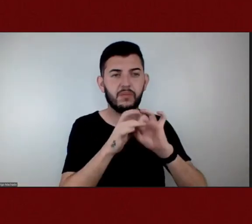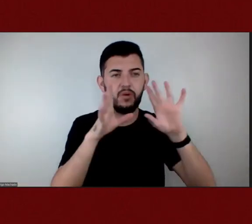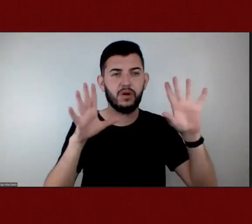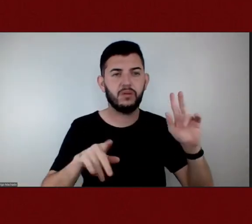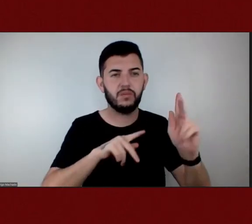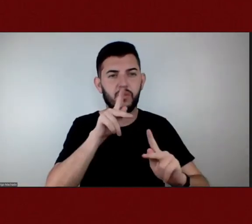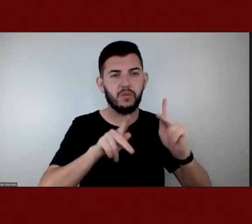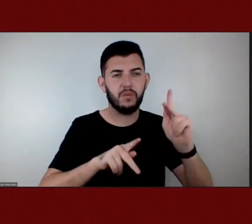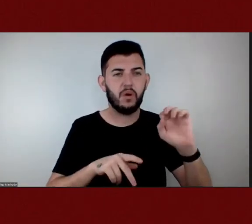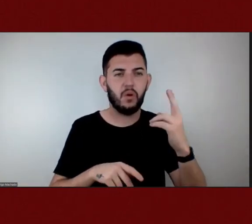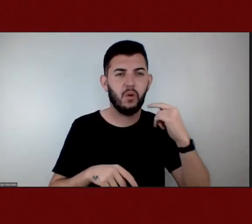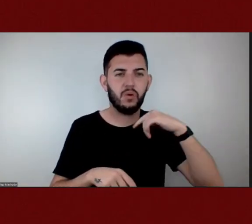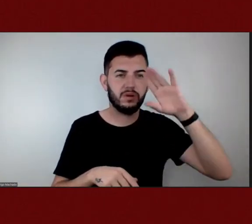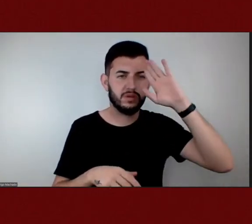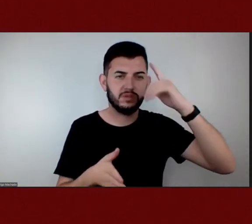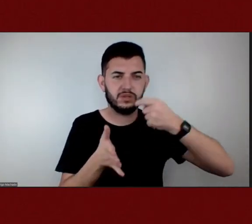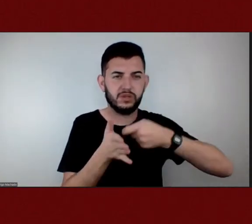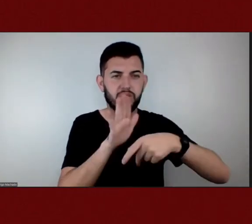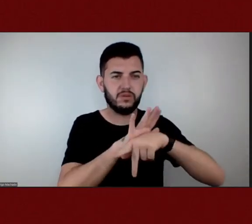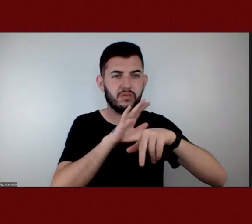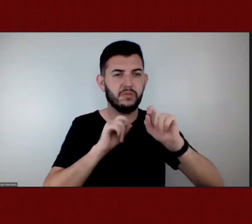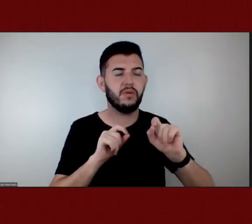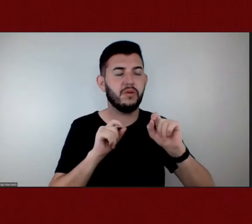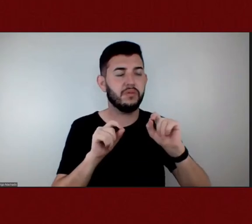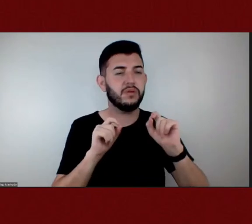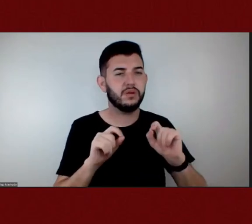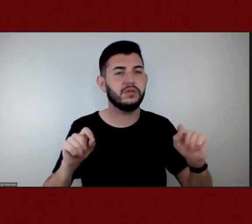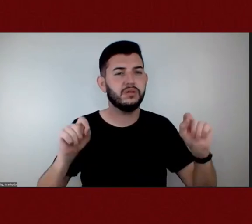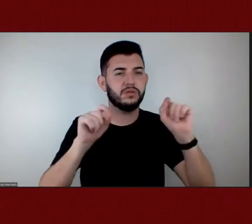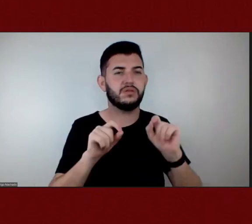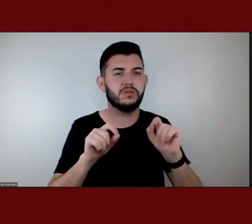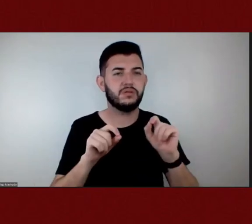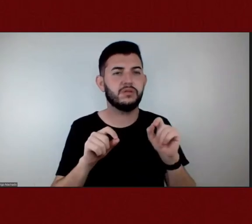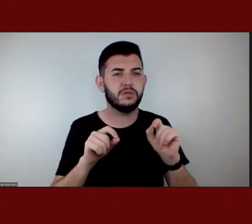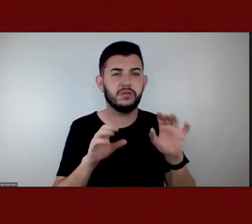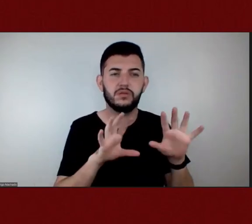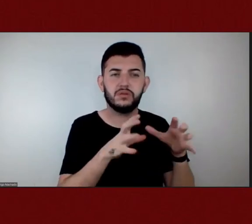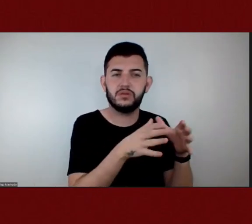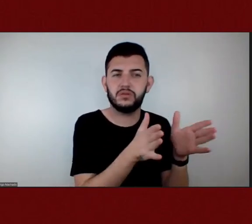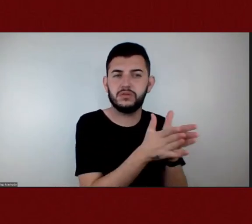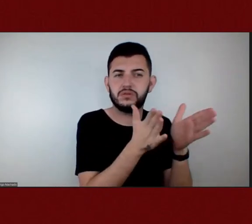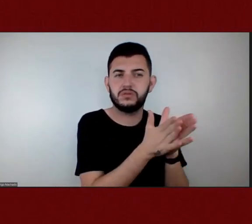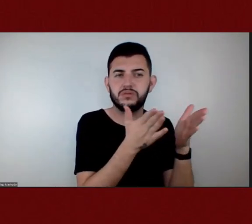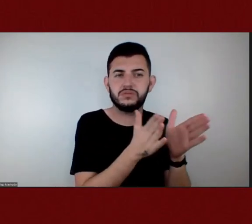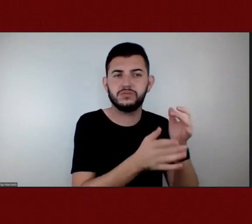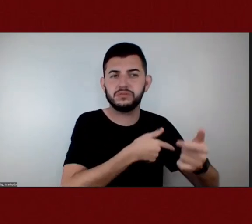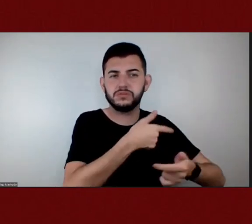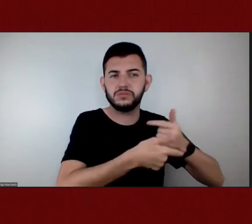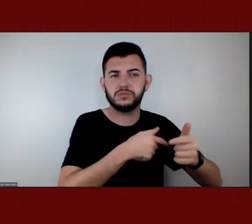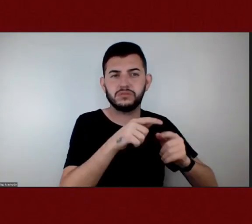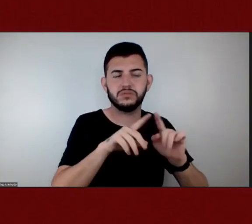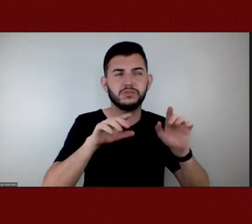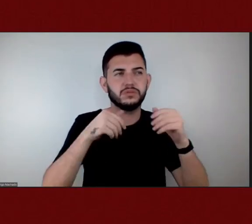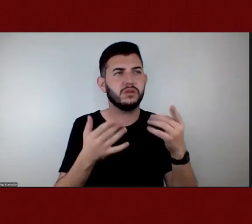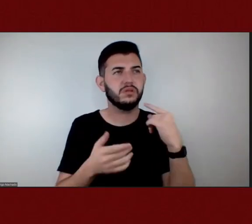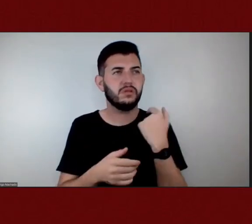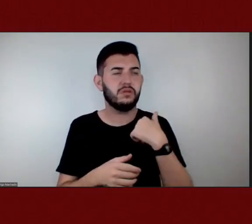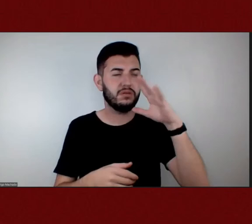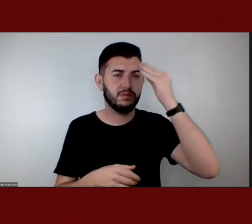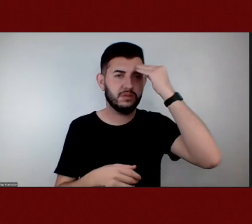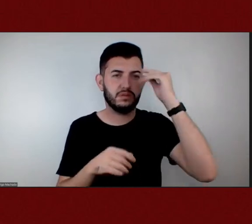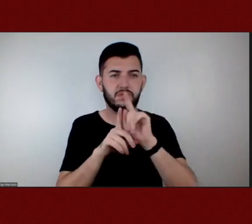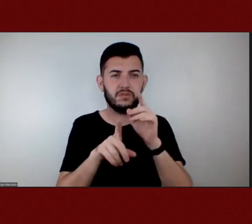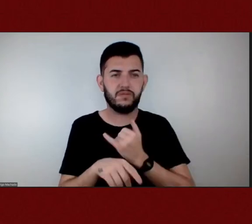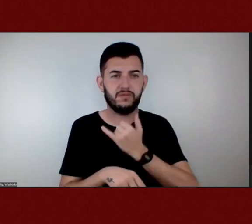proletariado. Para nós, era evidente que o grande fracasso da União Popular foi justamente de que não conseguimos acomodar